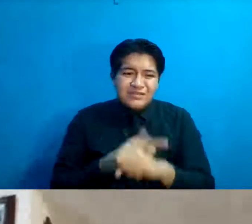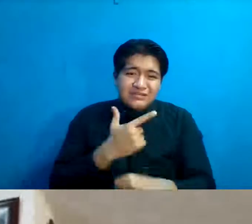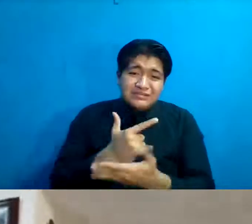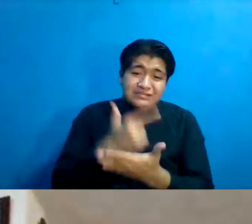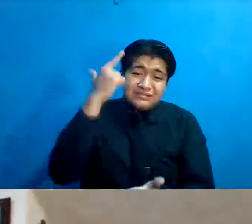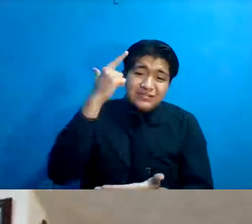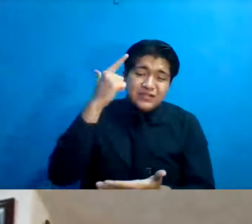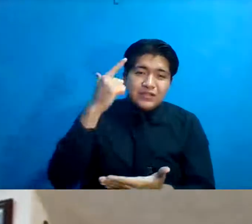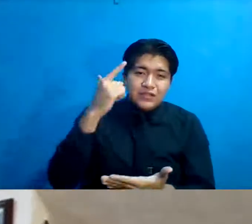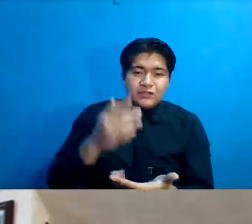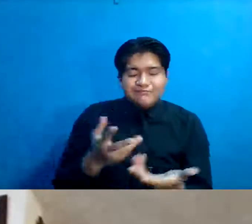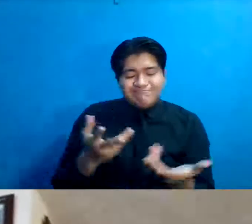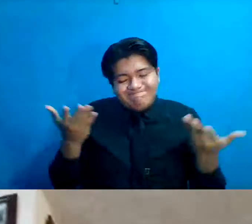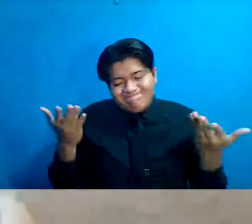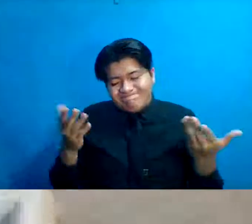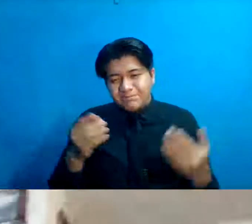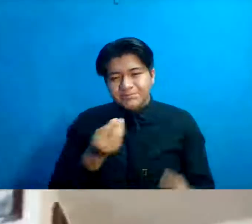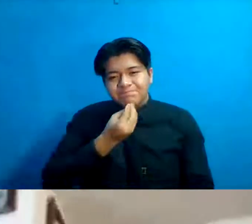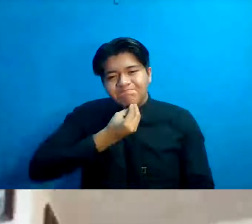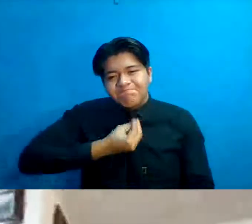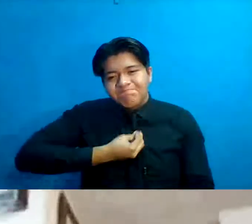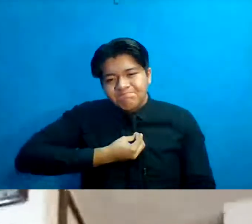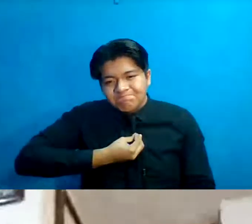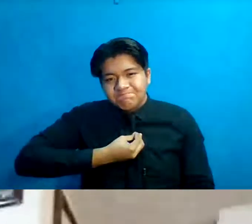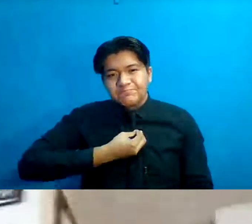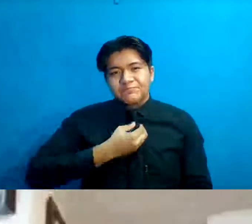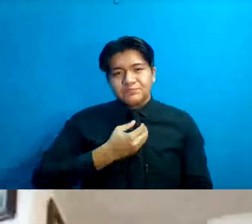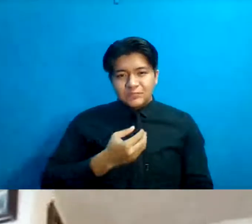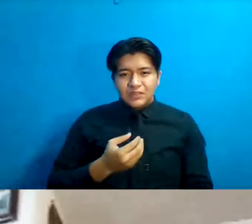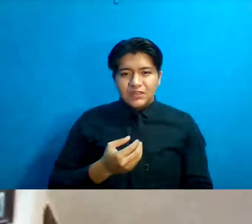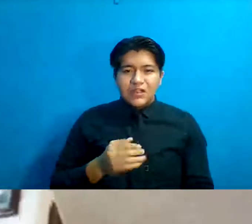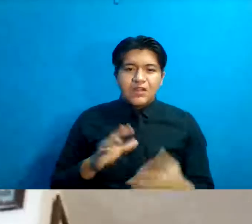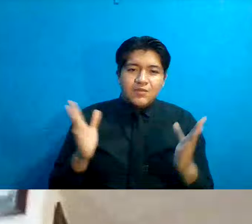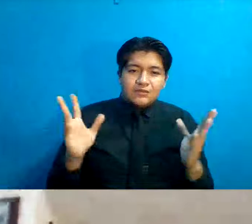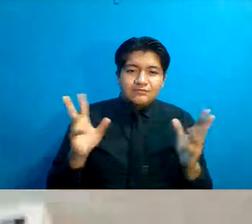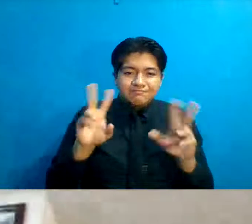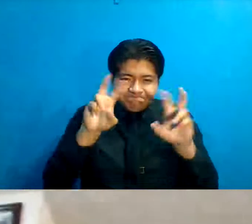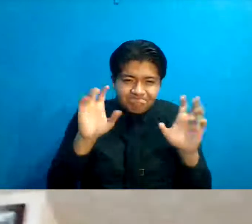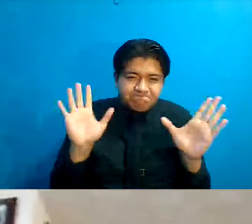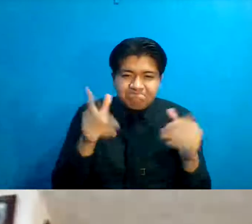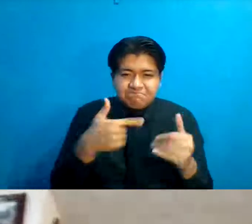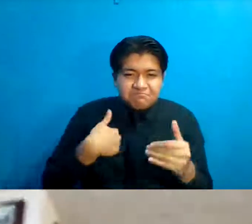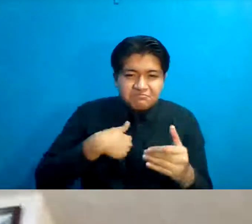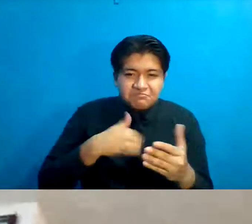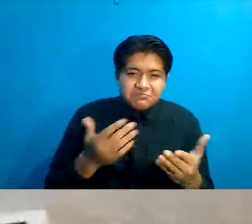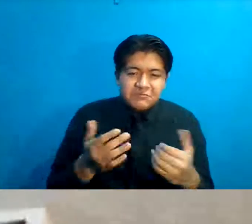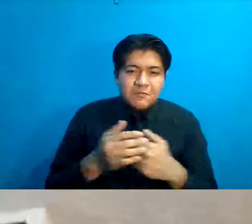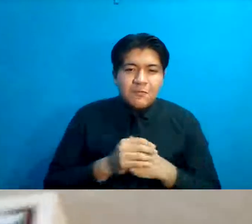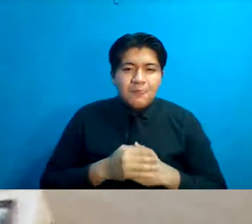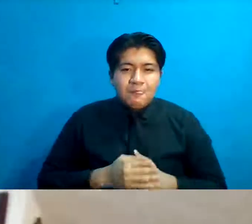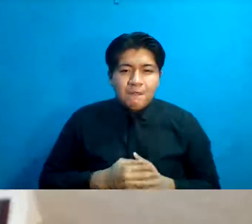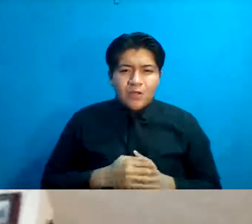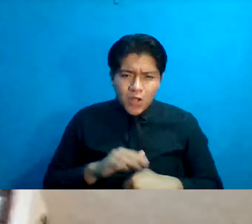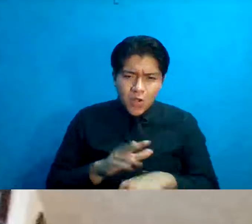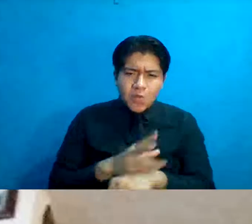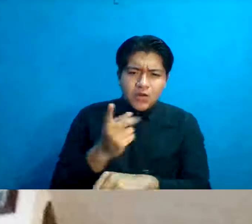lamentablemente pasó esta situación, por eso que estoy eh, solo, entre comillas, ¿no? Aportando esto, porque en lo personal